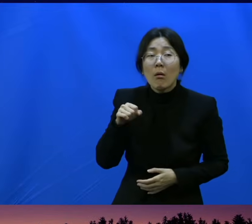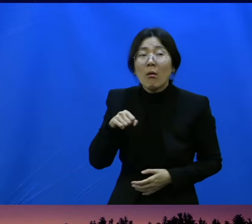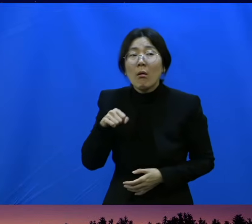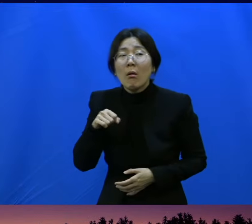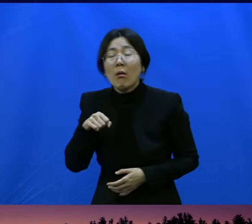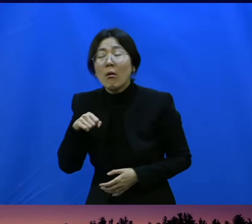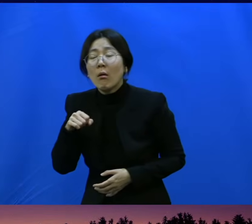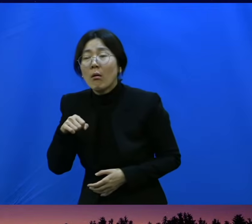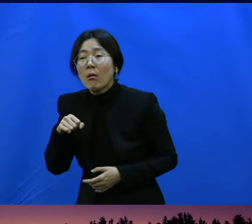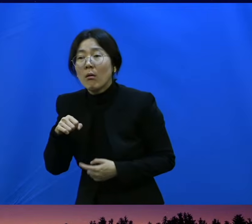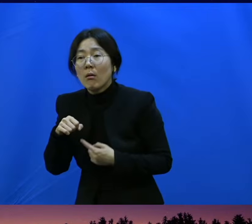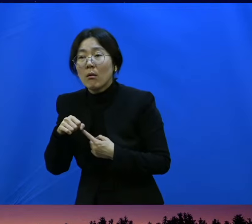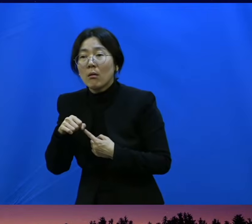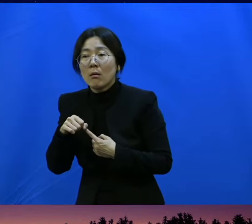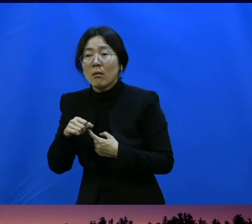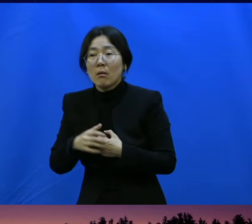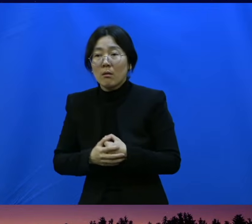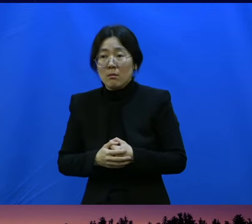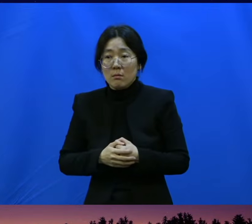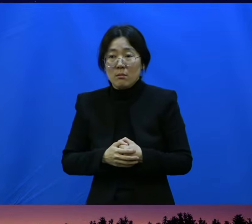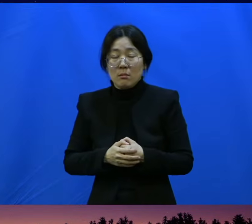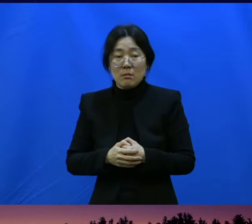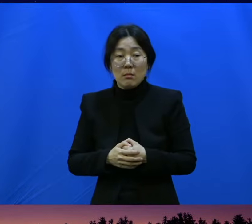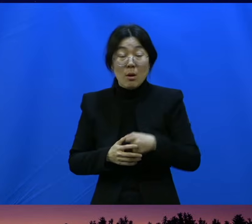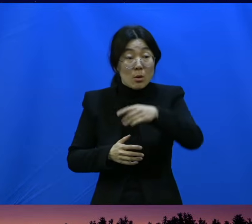여러분, 공감력이 없으면요, 이웃이 사라져요.